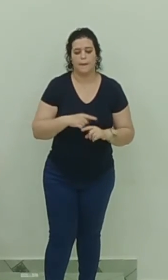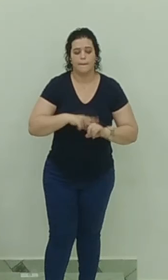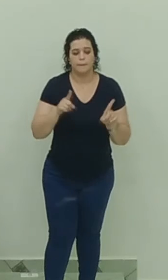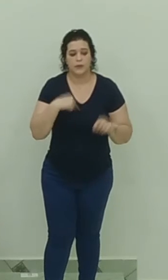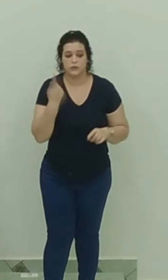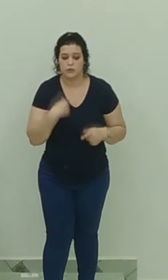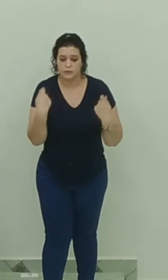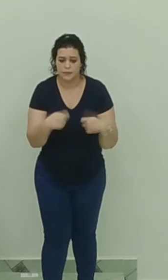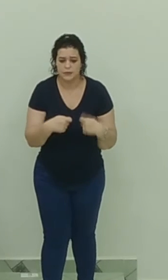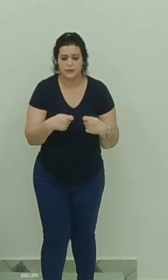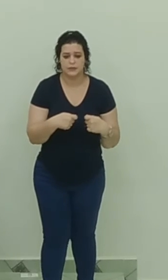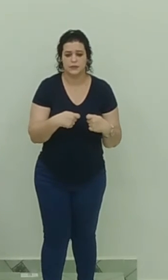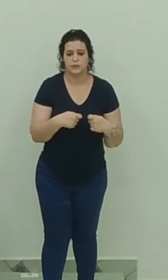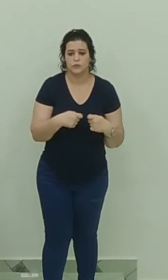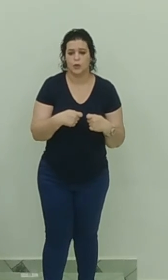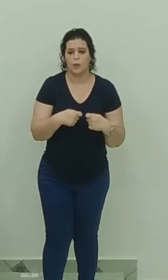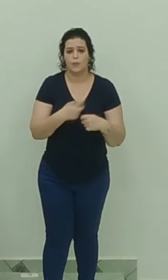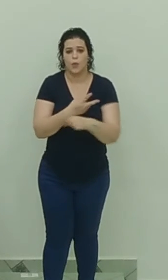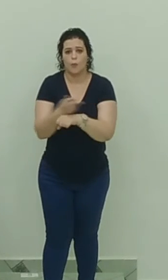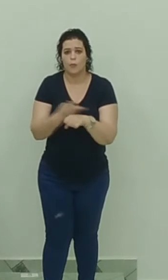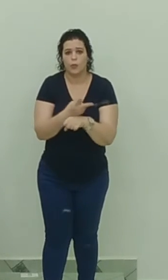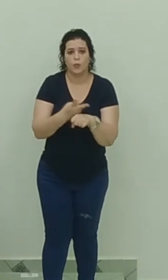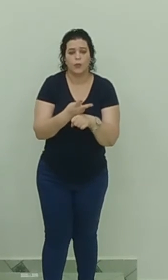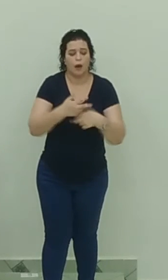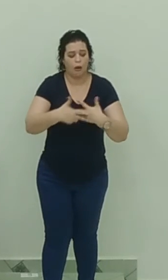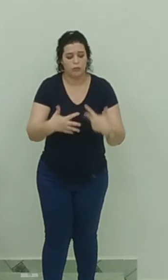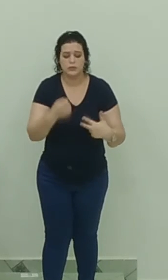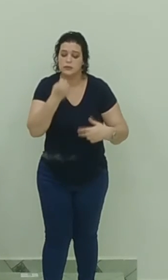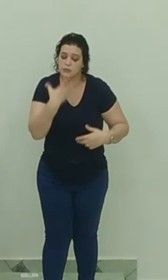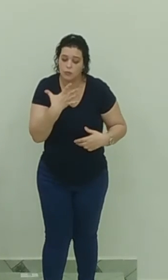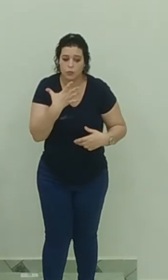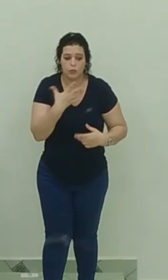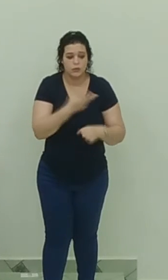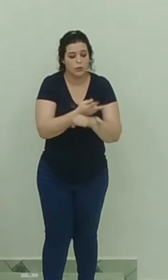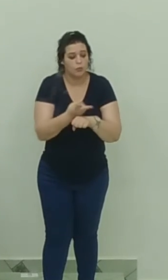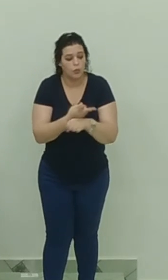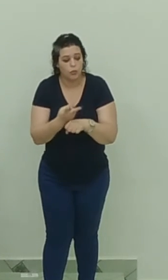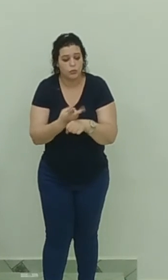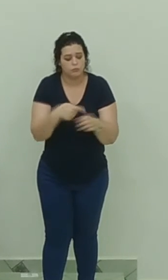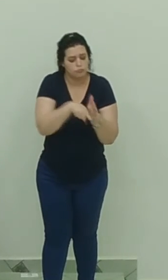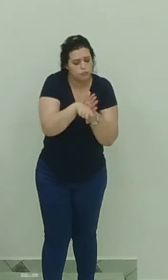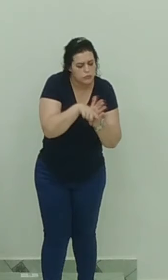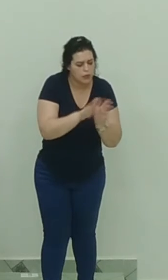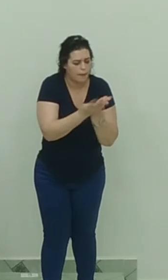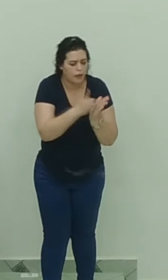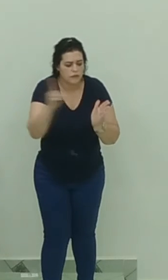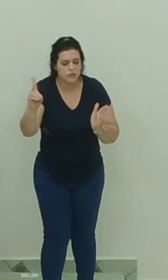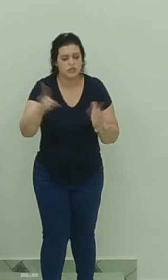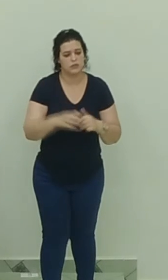de mal e consegue olhar coisas boas.